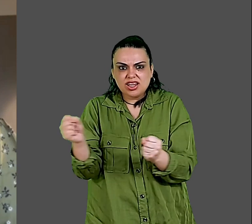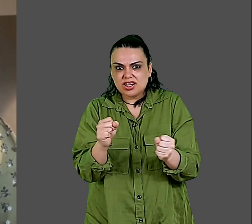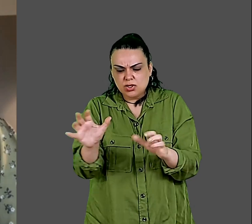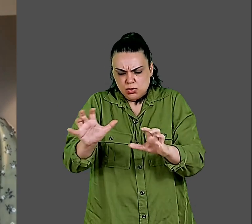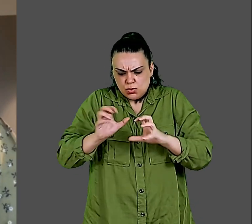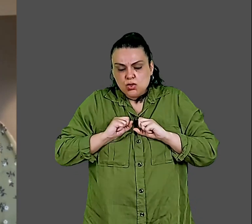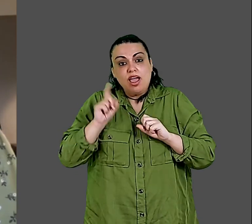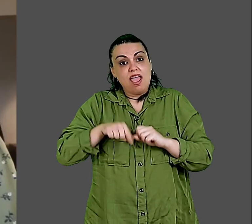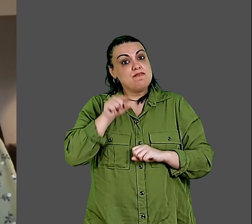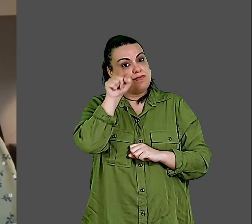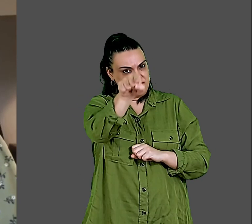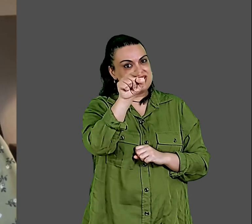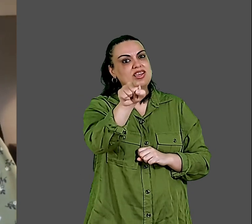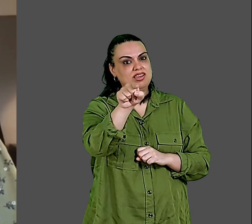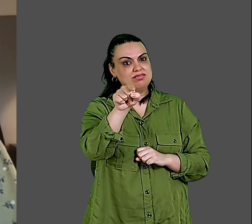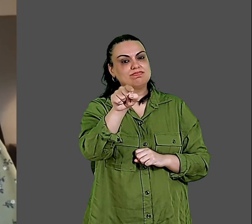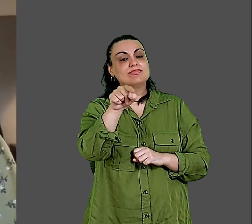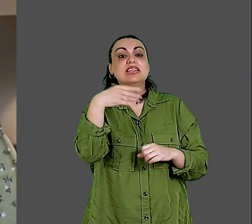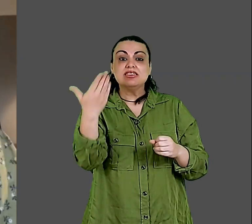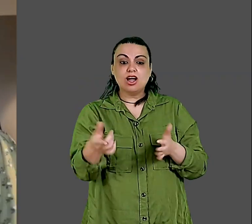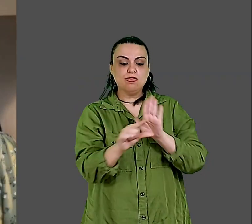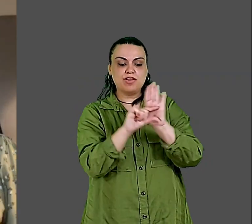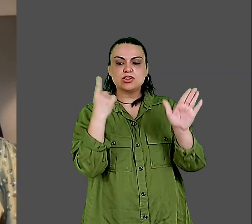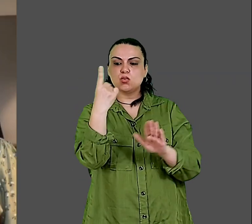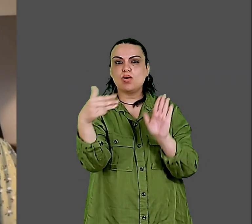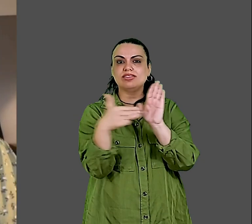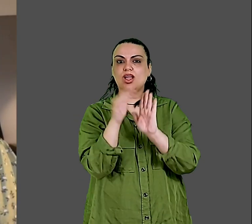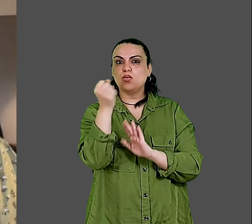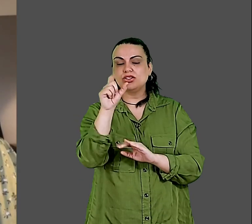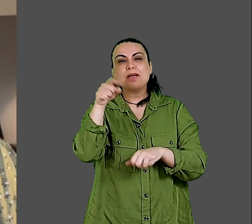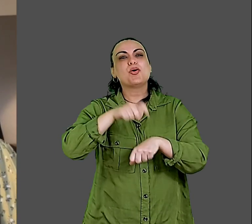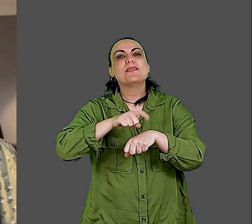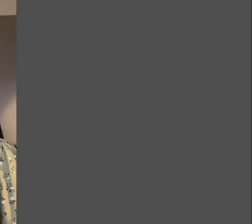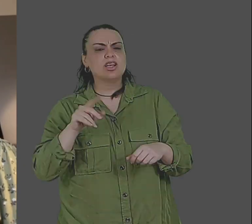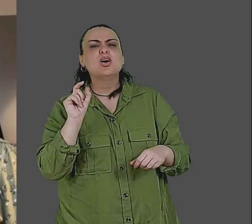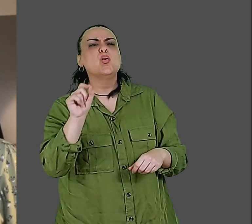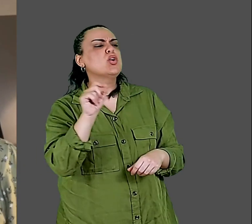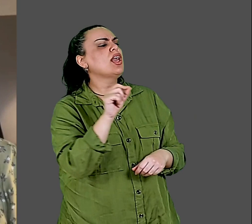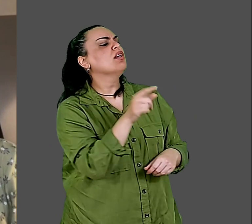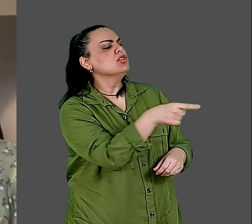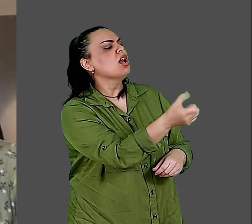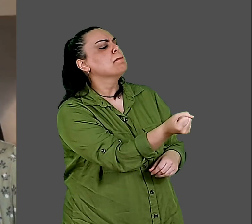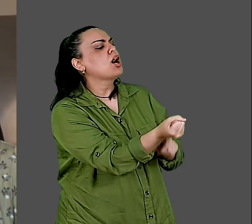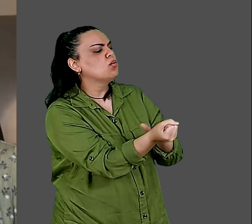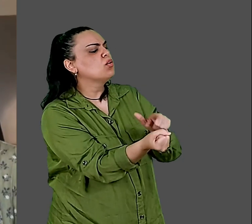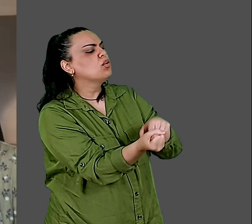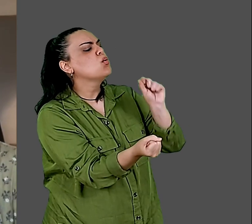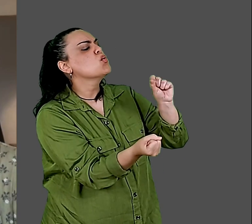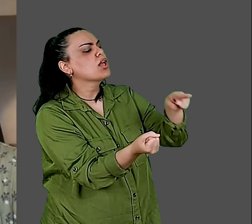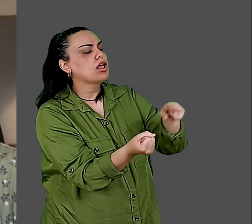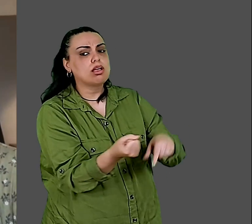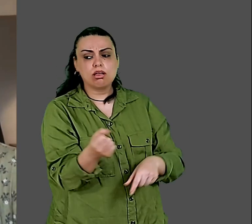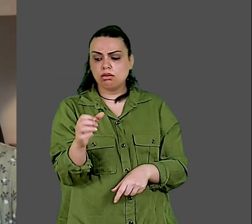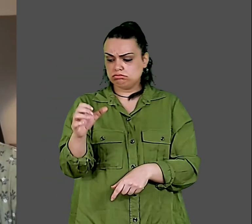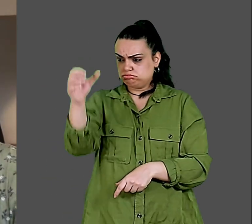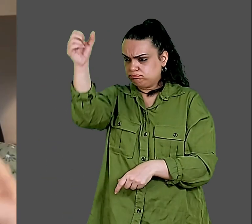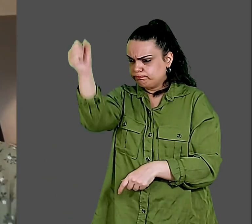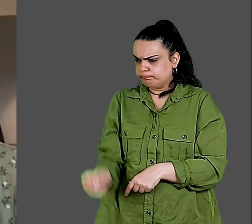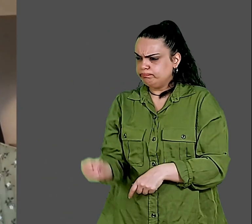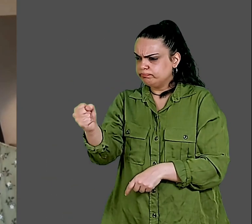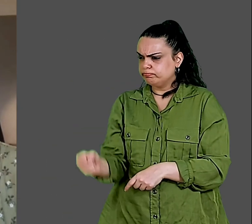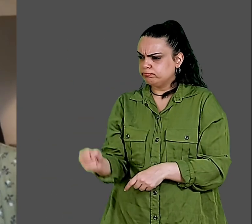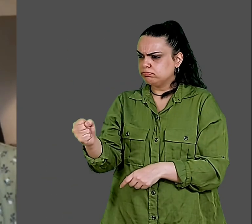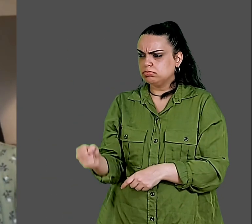E aí Deus vai fazer isso com Moisés do verso 1 ao 8, que é naquele momento que ele diz assim, olha, o que você tem aí na mão? Verso 2. Ele